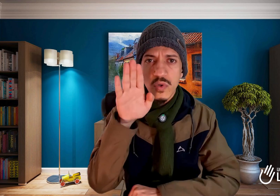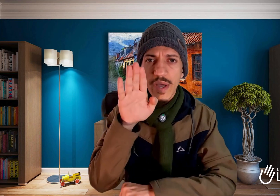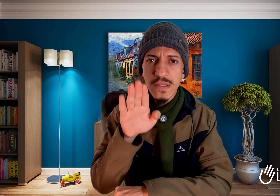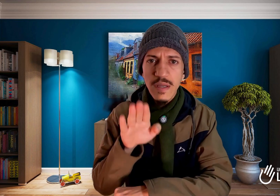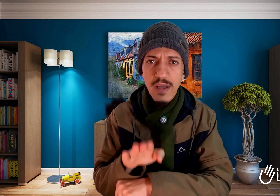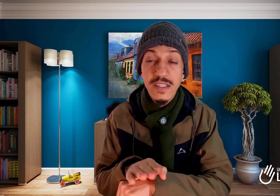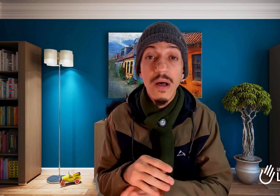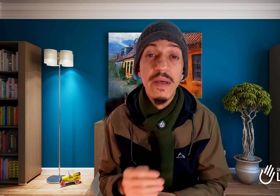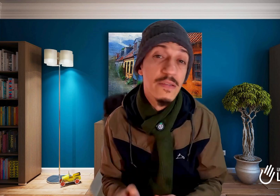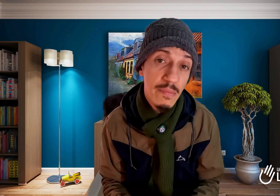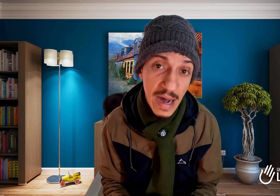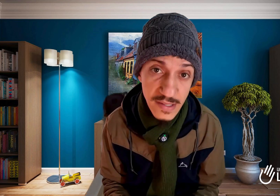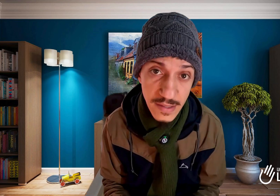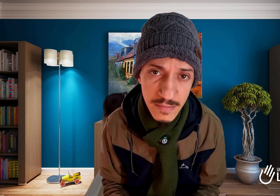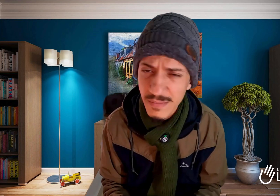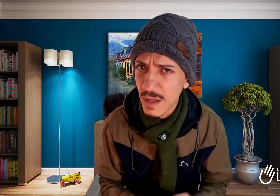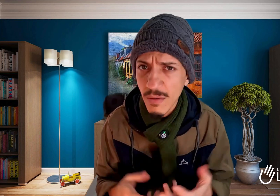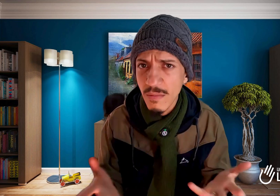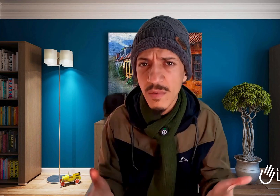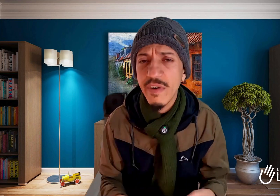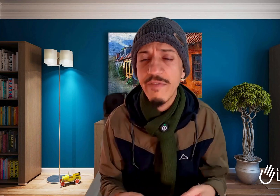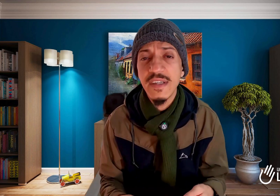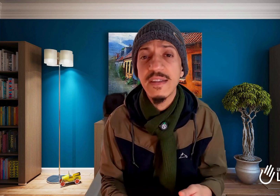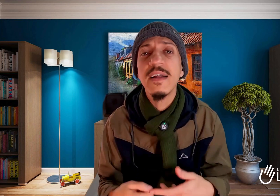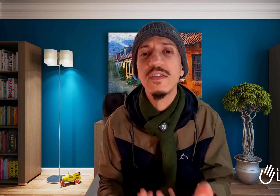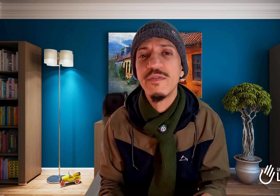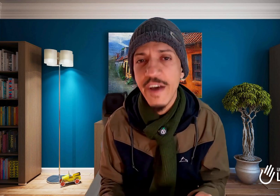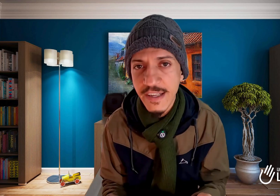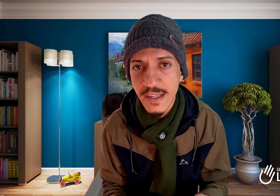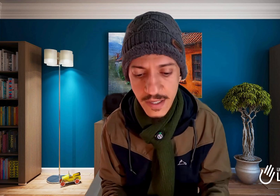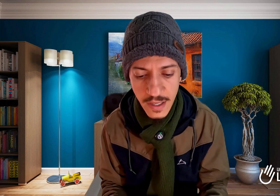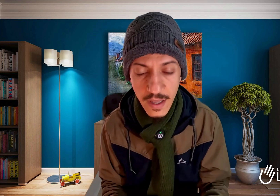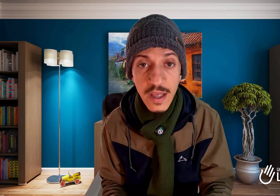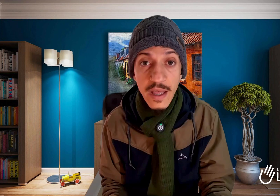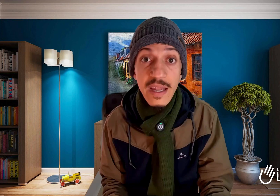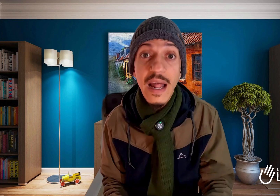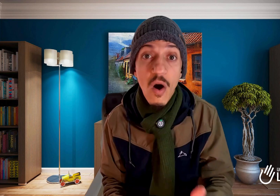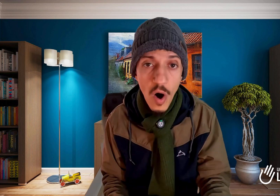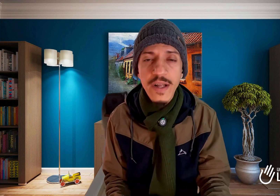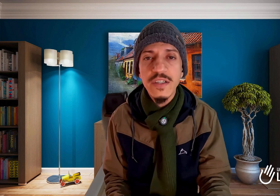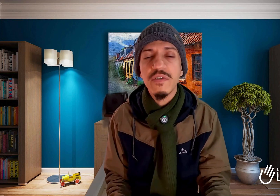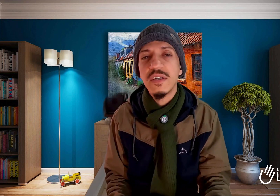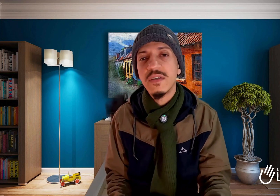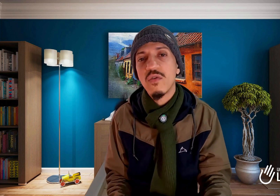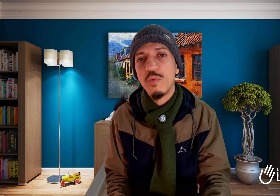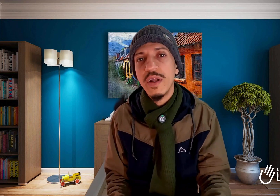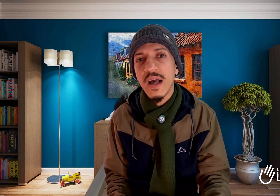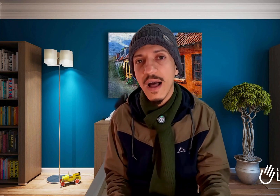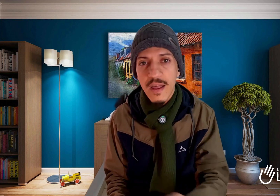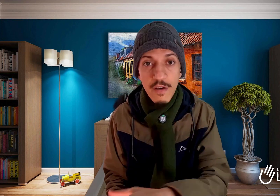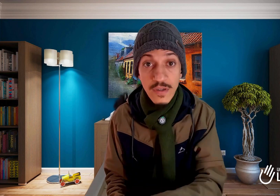dois são a mesma base. Então, não vai fazer tanta diferença assim. E na hora de você se comunicar, você vai